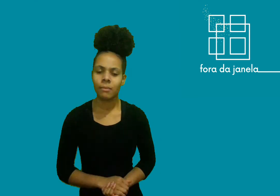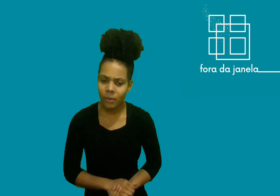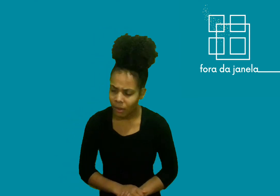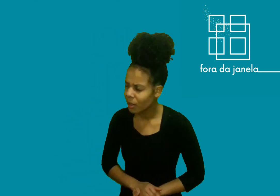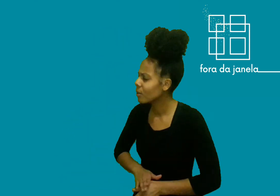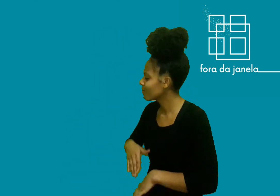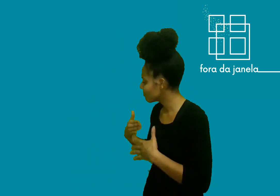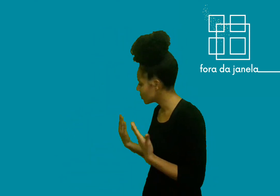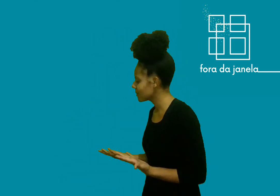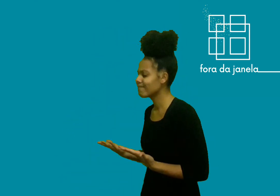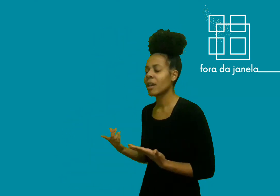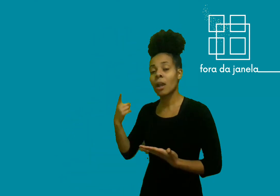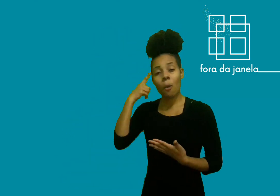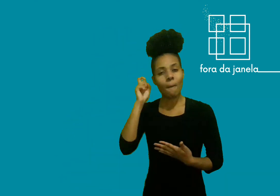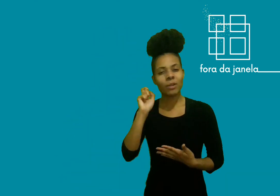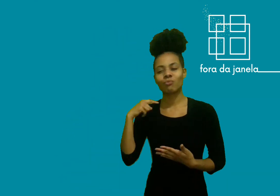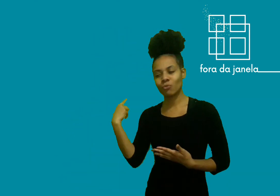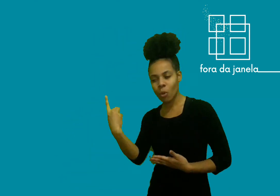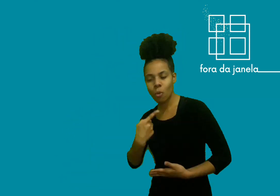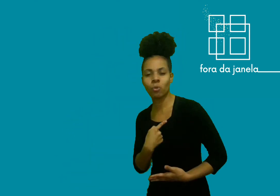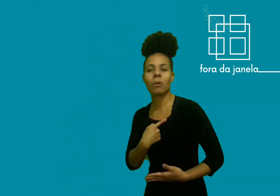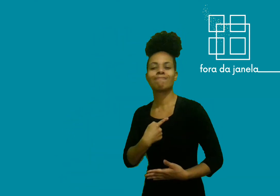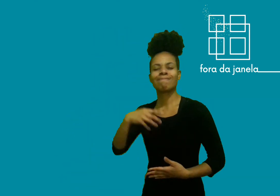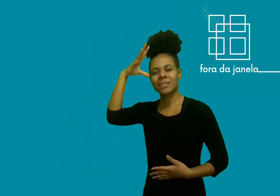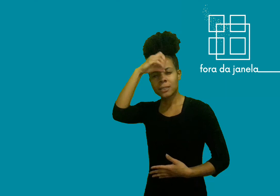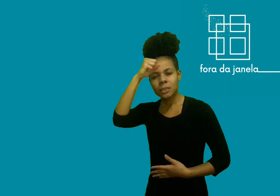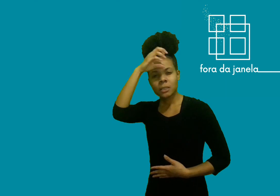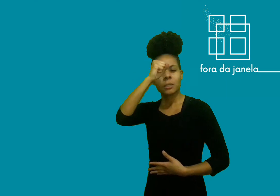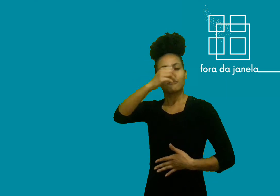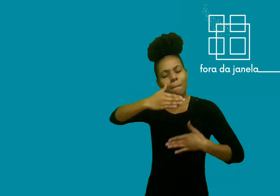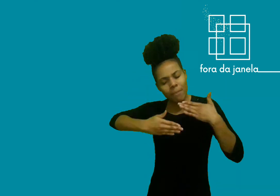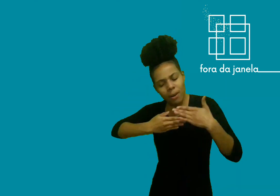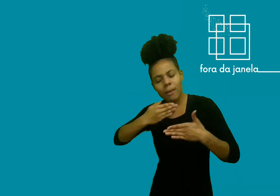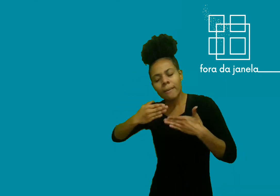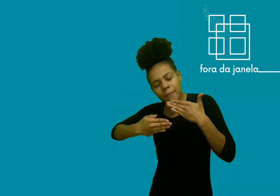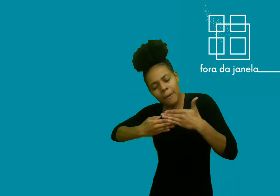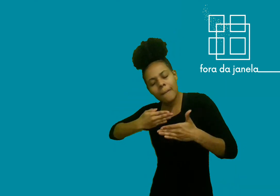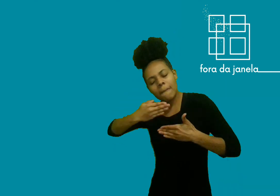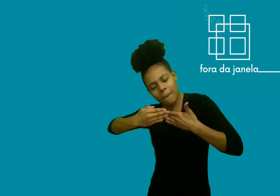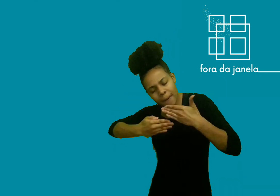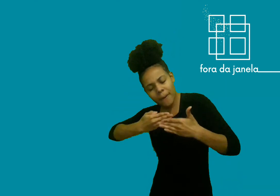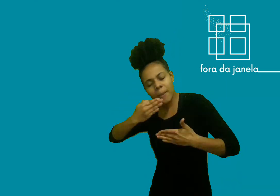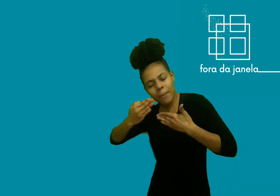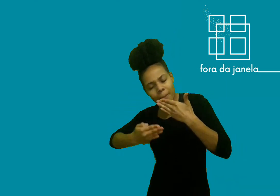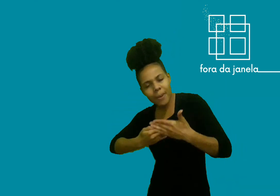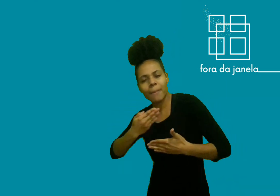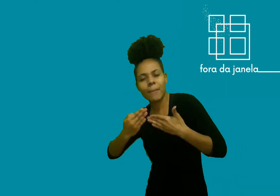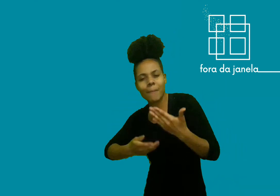que você tá limitado a muita coisa, que você tem muitos problemas, que você não vai conseguir fazer mais nada, né? Então